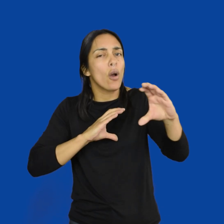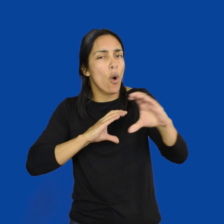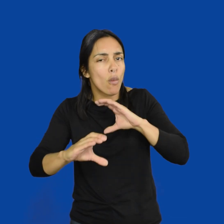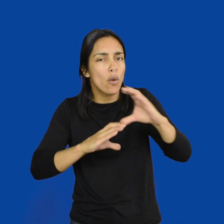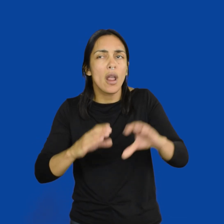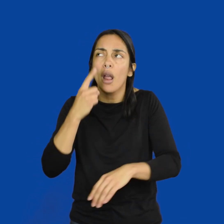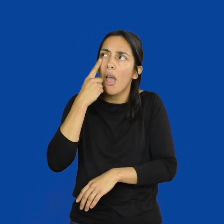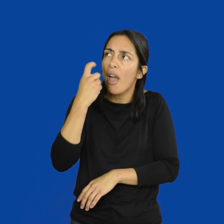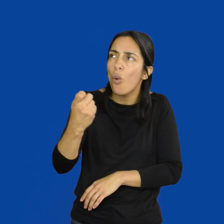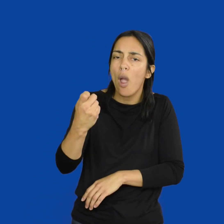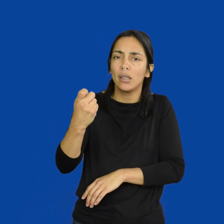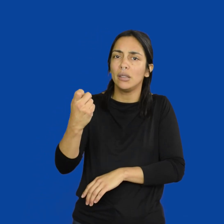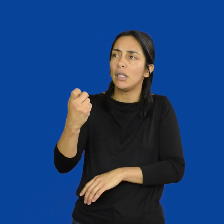y emociones.